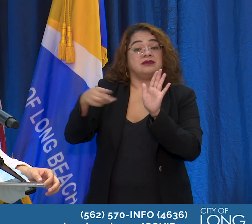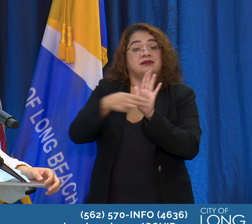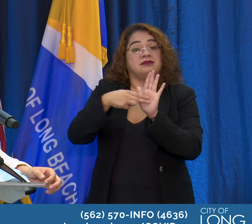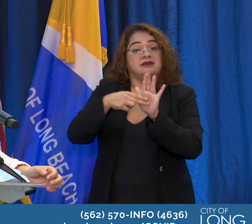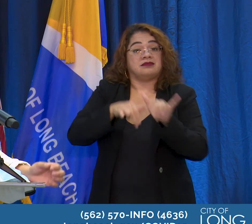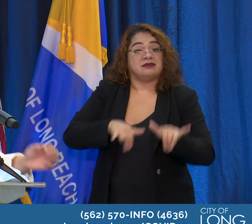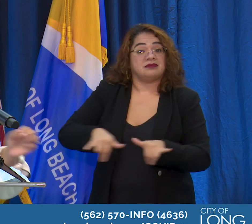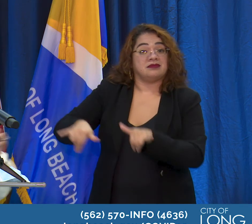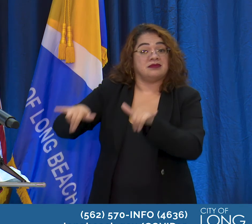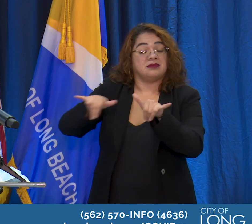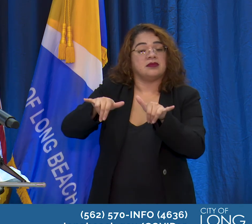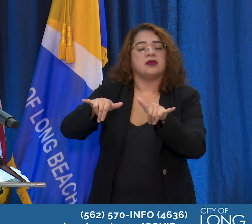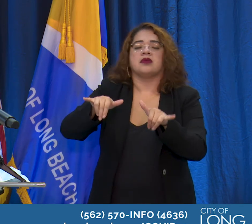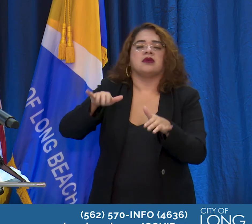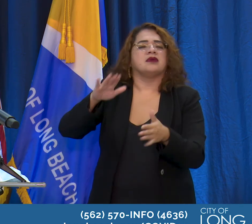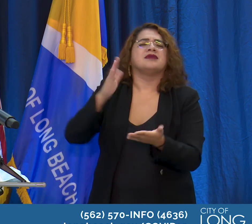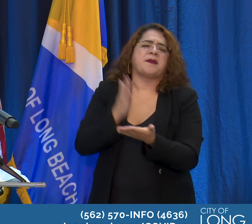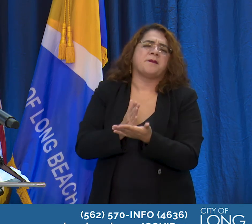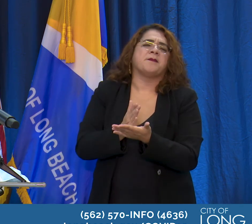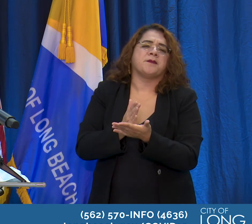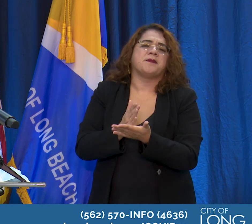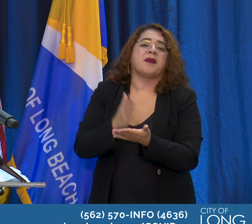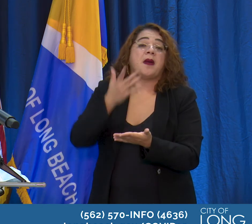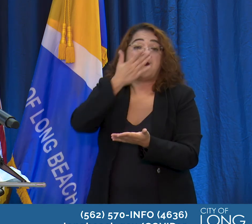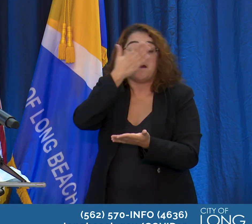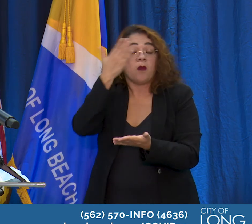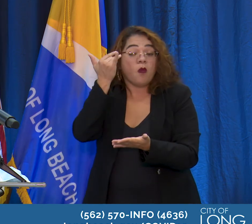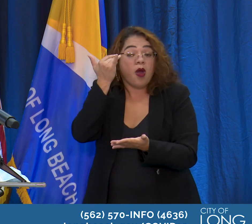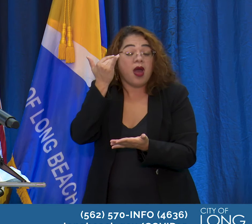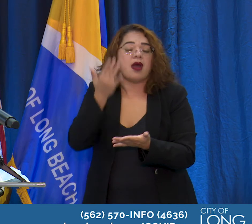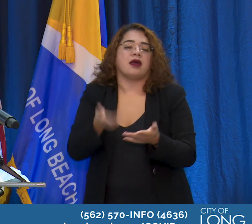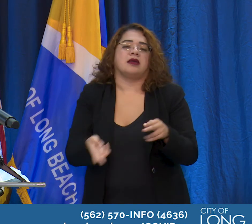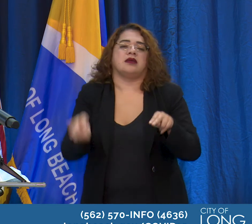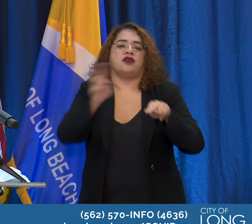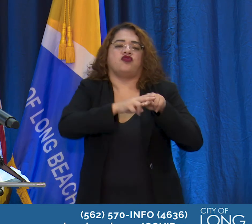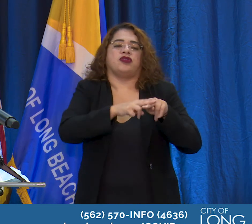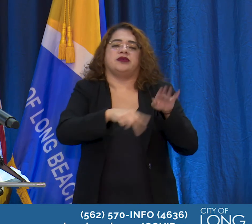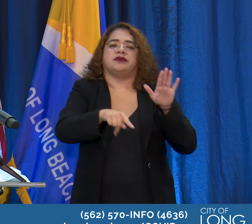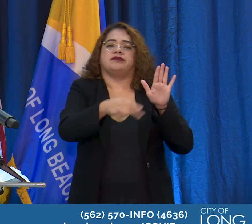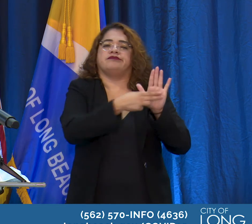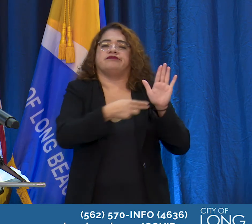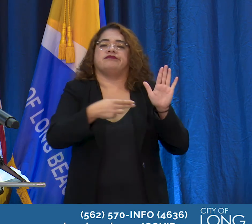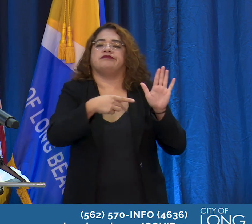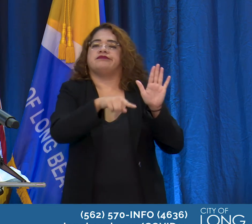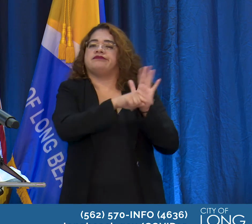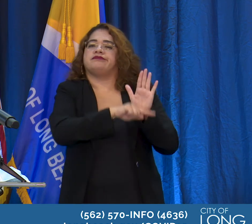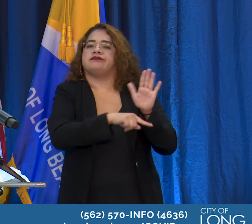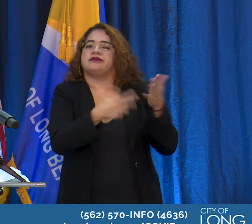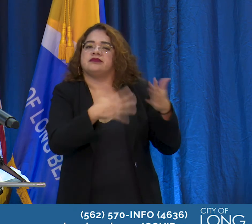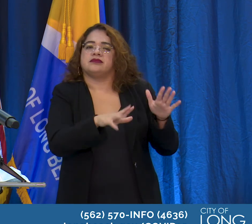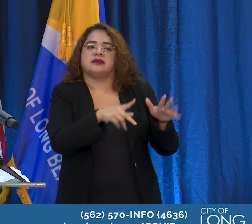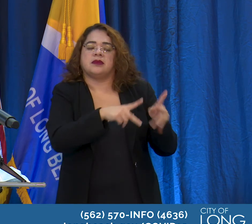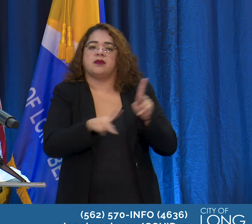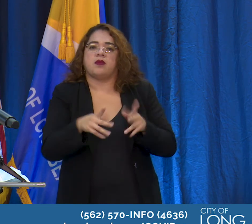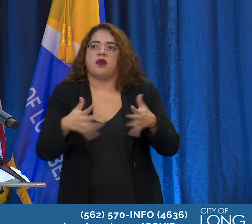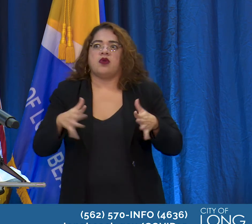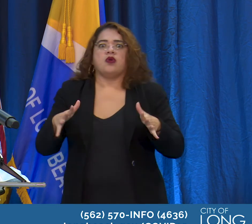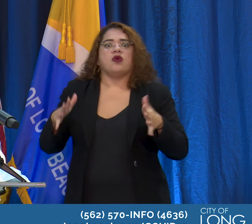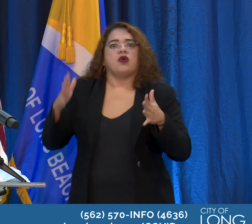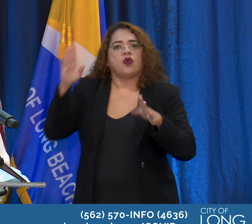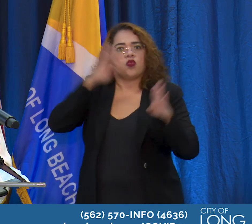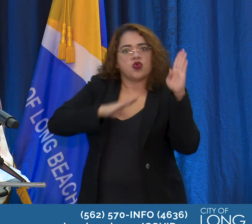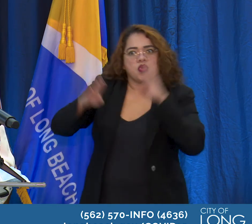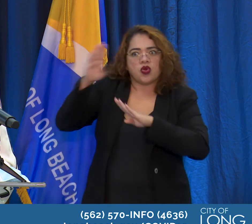estereotipados de personas que experimentan estigma debajo de COVID-19. Agradeciendo a los trabajadores de la